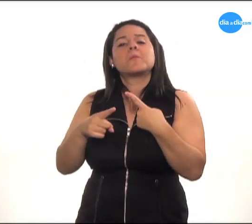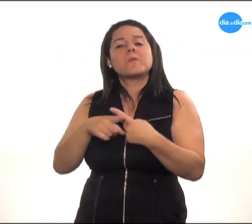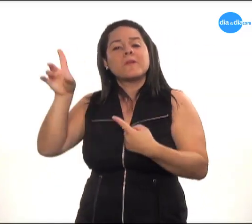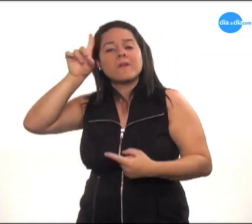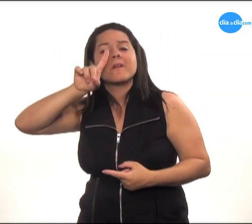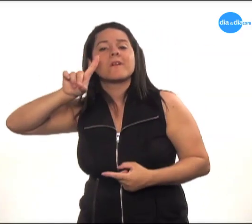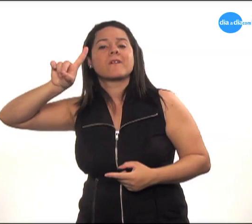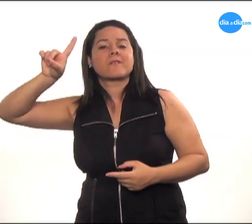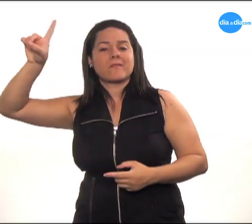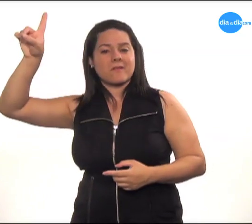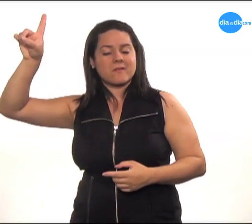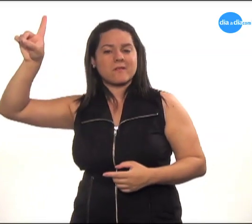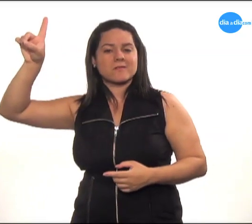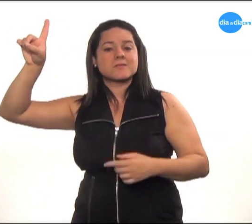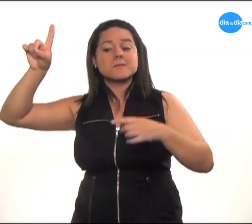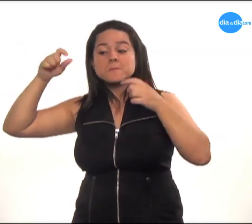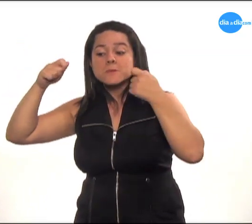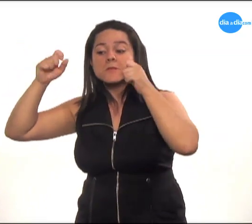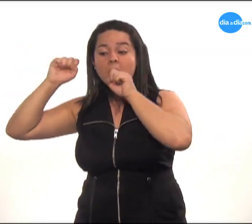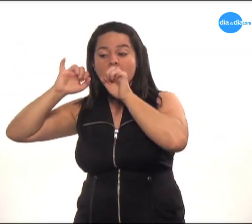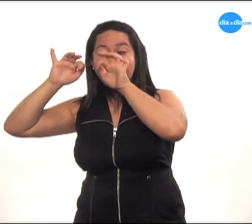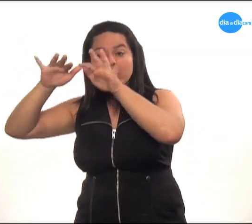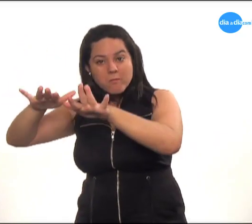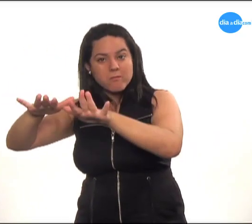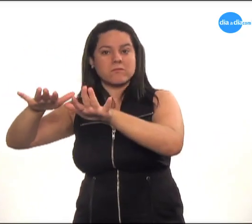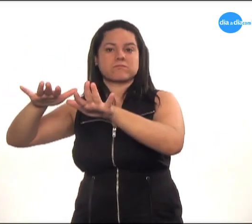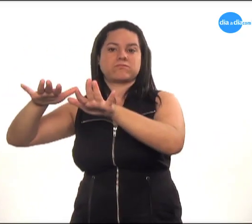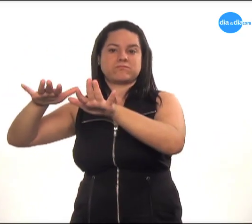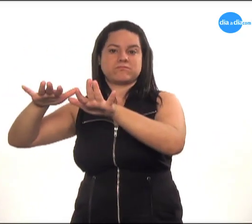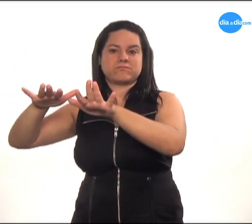porque Deus vai ter que te abençoar.